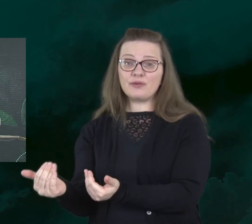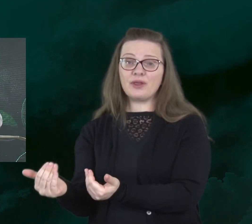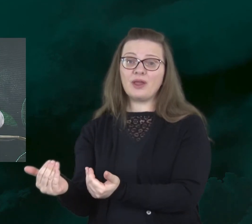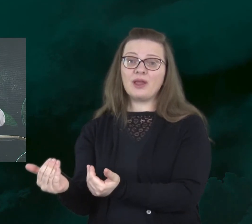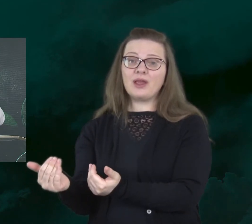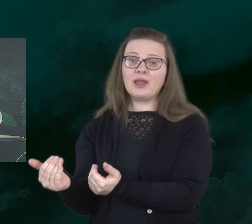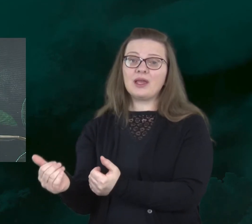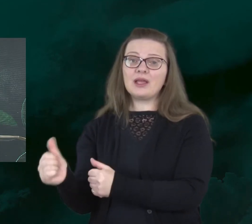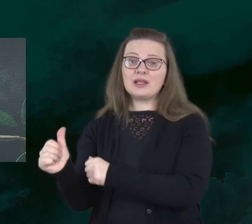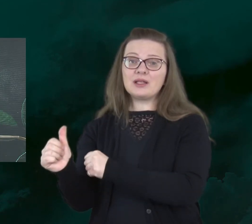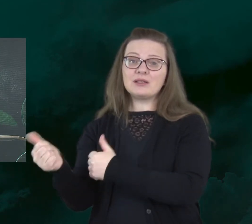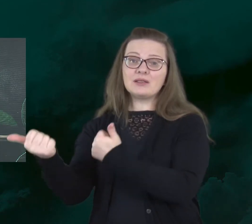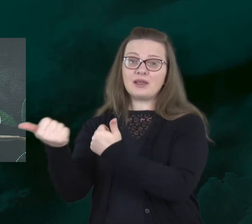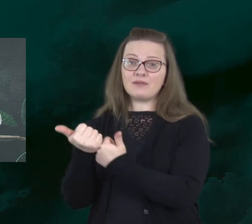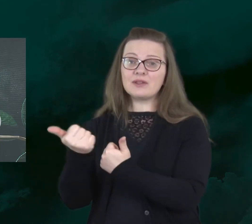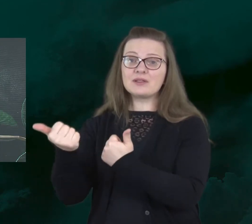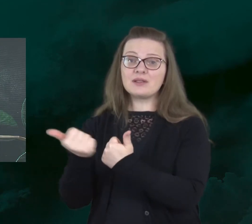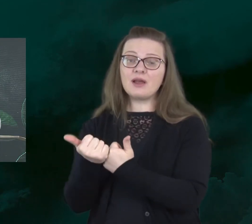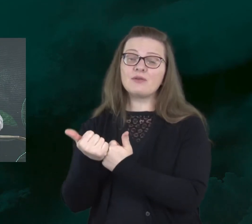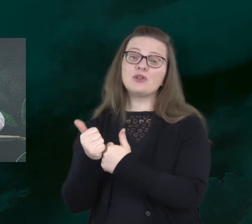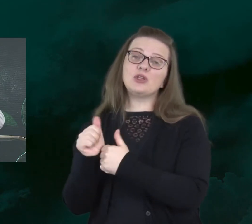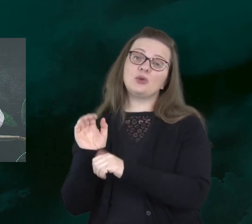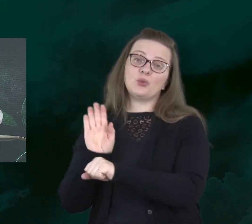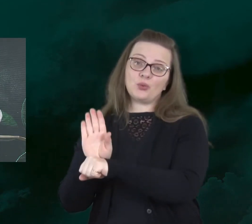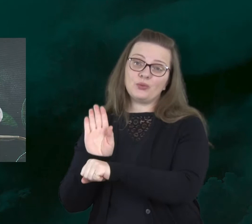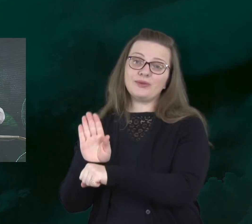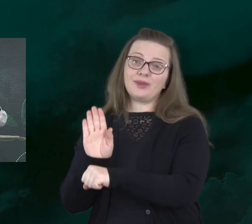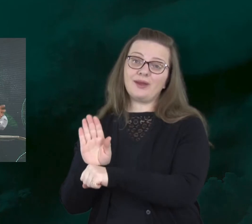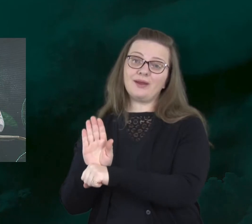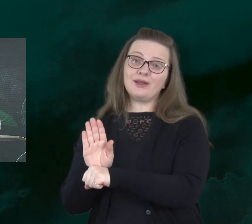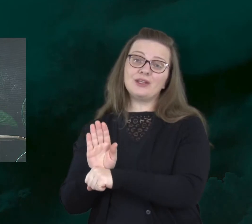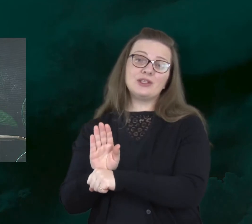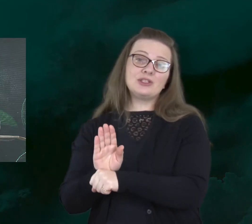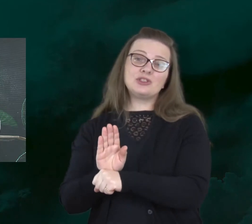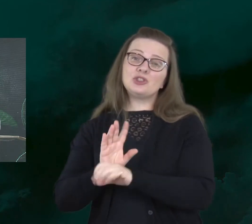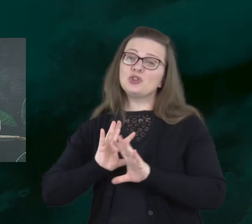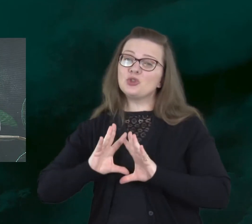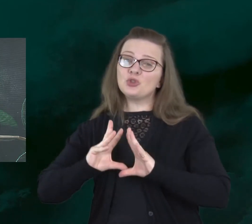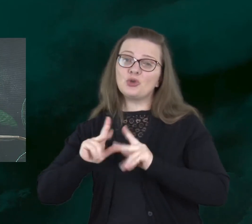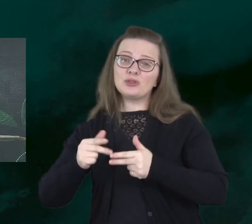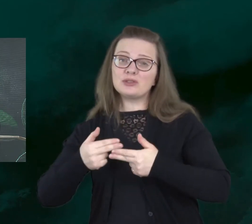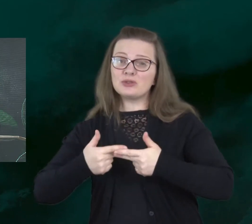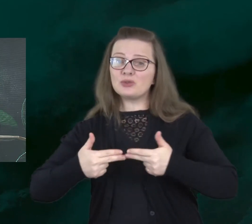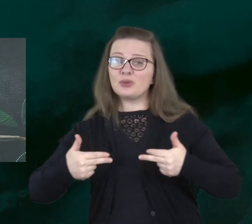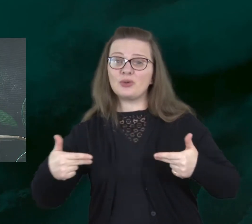eles cuidavam do irmão Dong em todos os seus aspectos